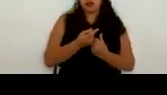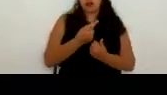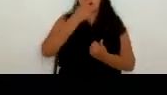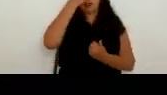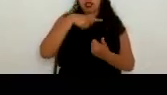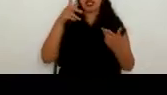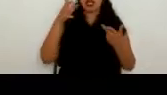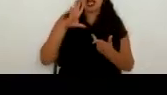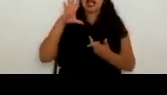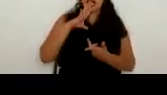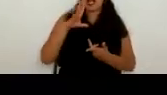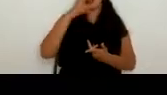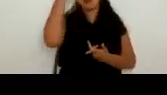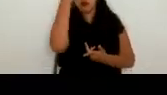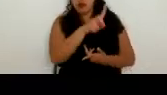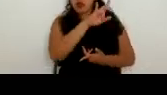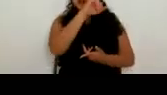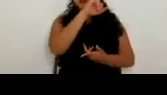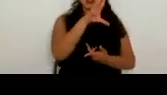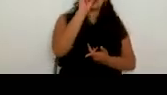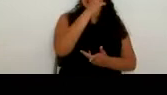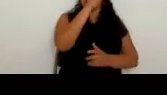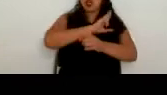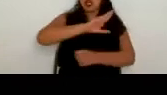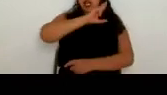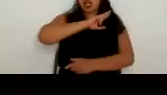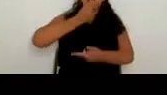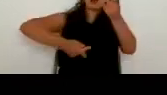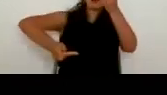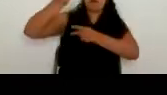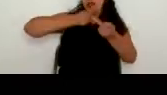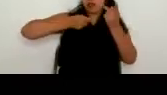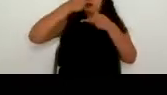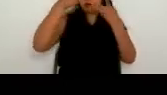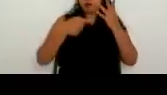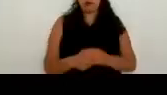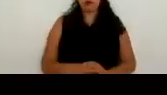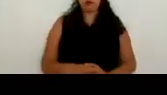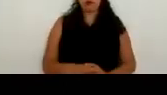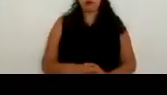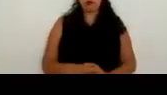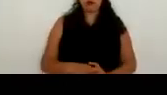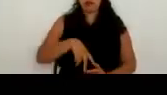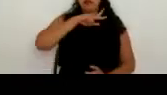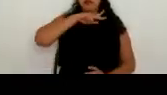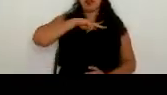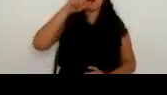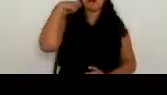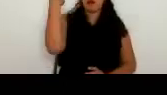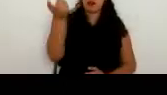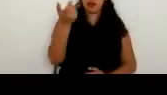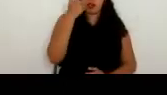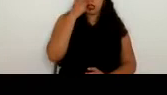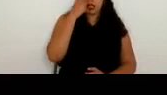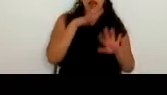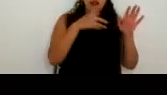con la propiedad si la vivienda rentada prestada propia pagada porque a veces por qué pero lo están pagando